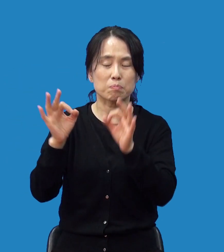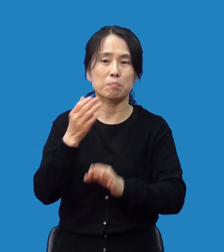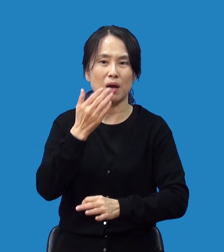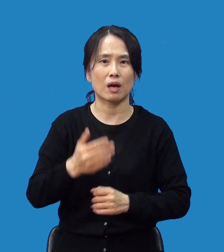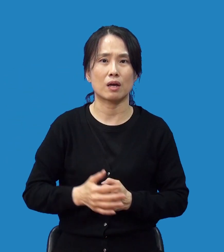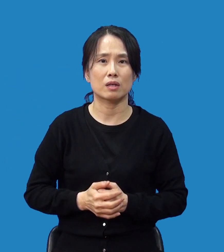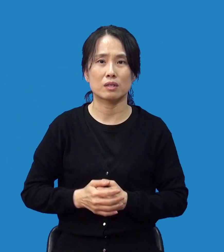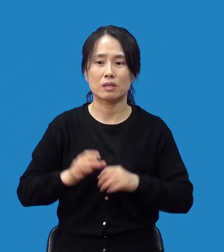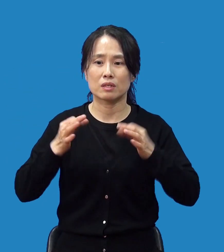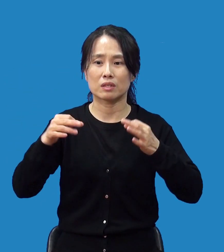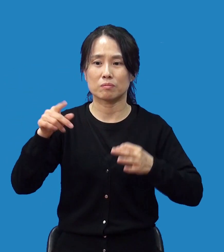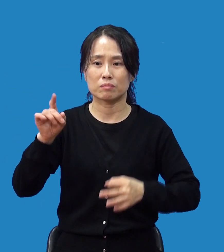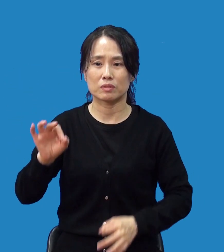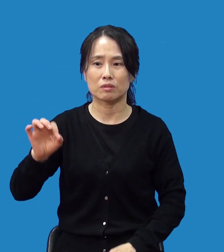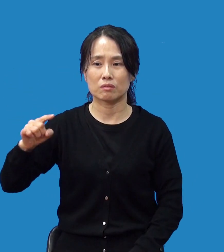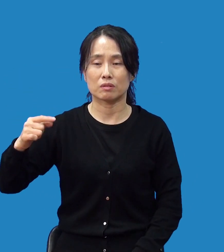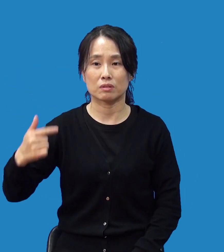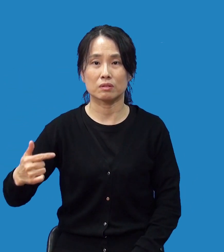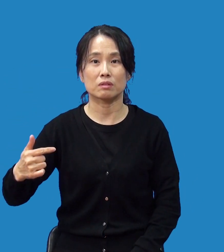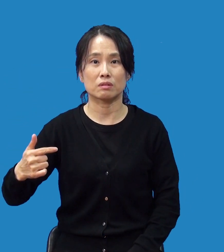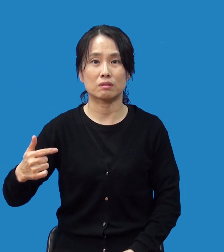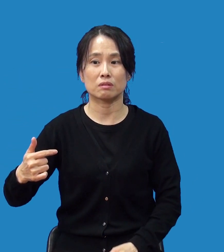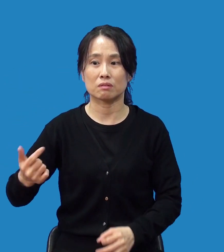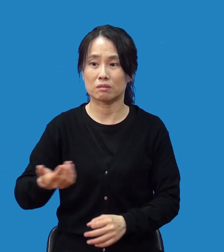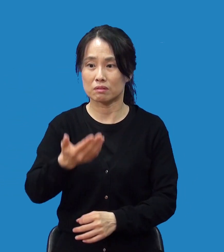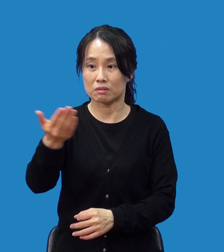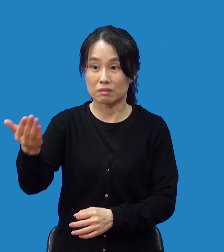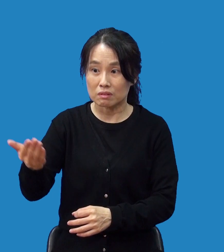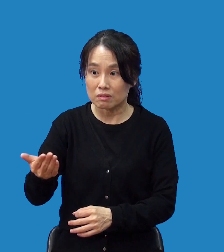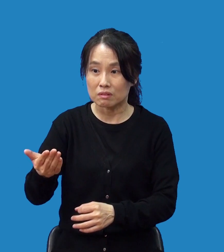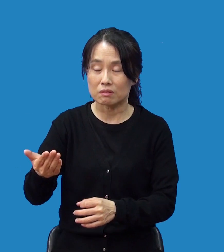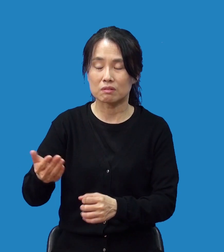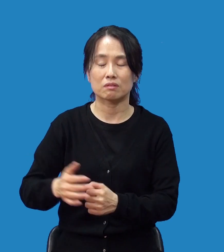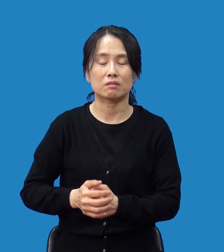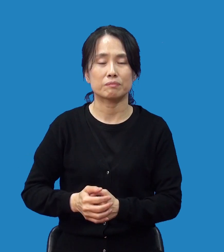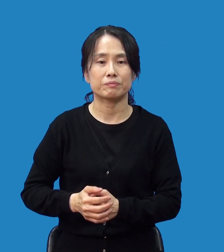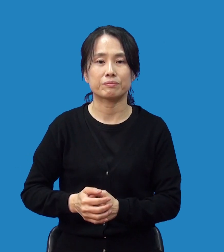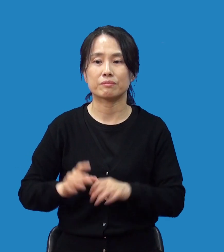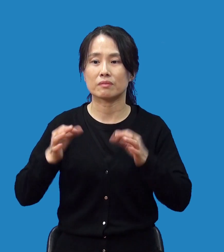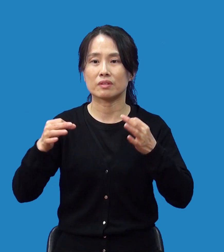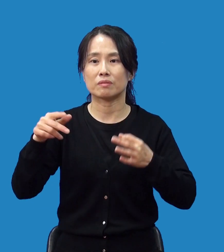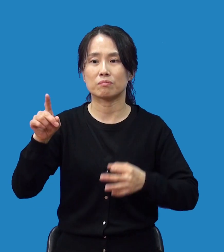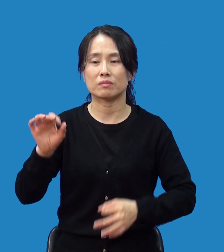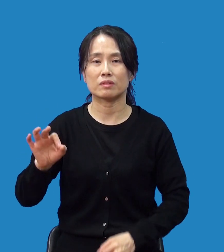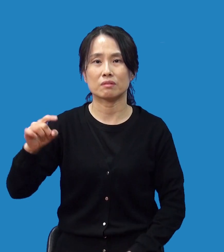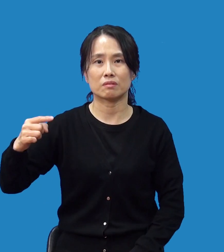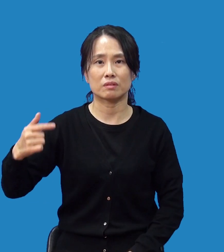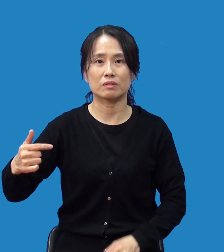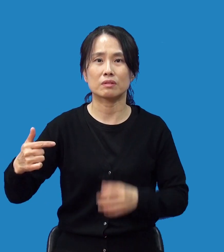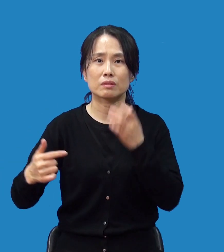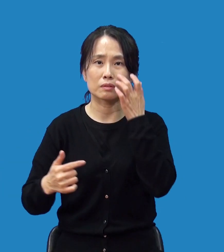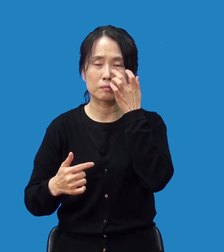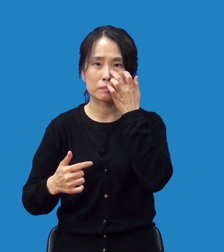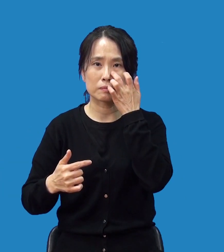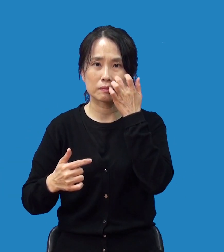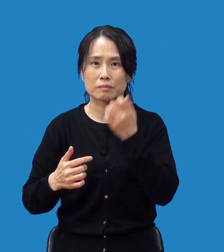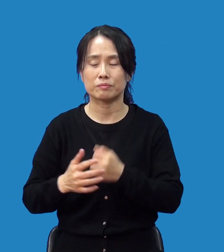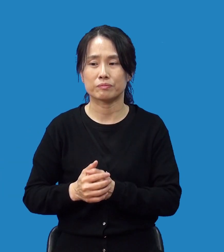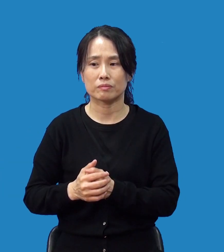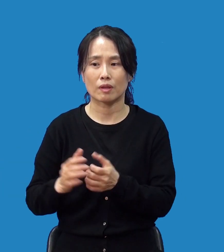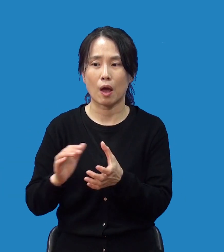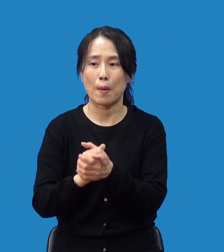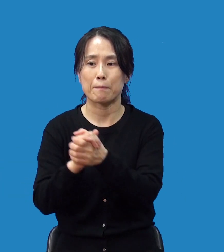김정은 일가의 아름다움 헤세드. 김정은 정권에 아부하고